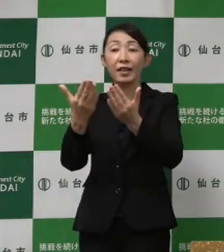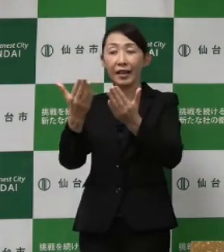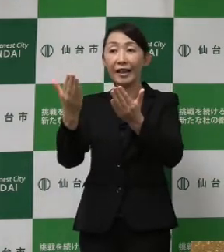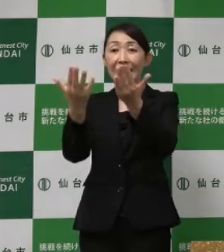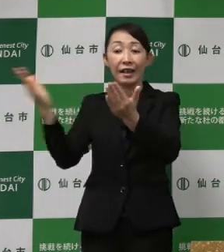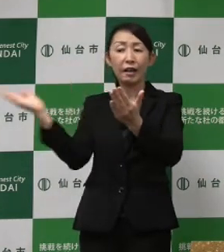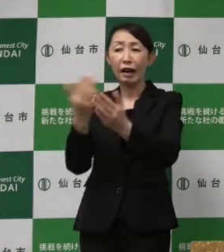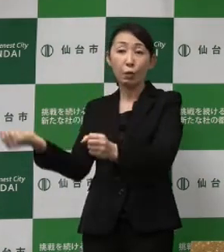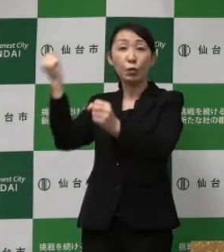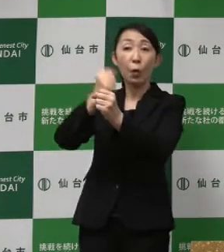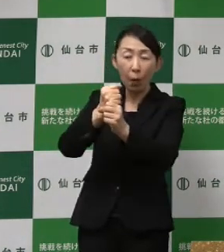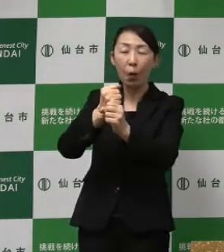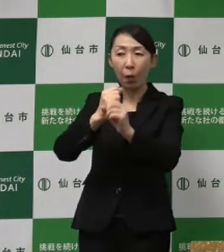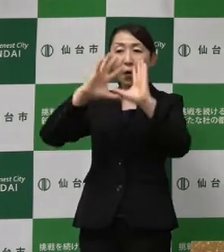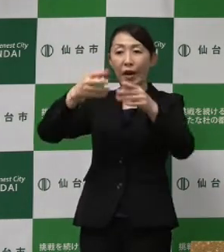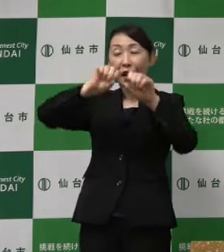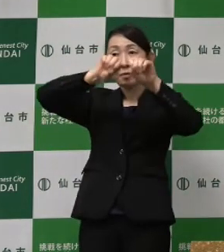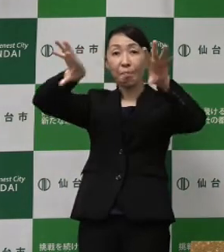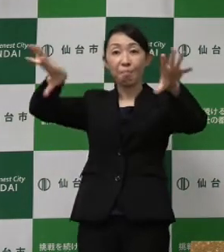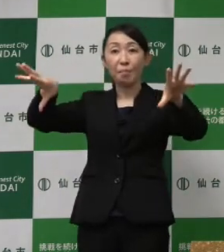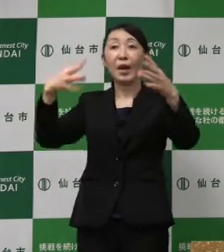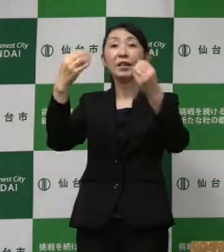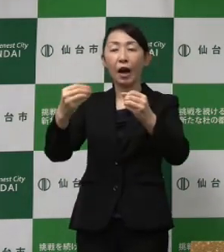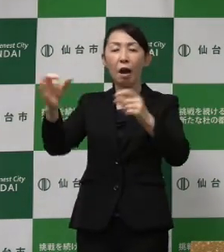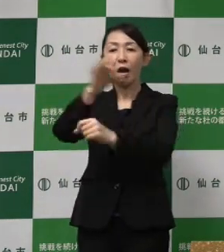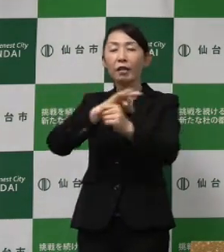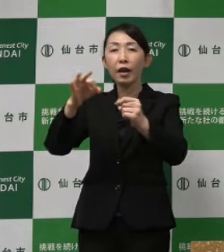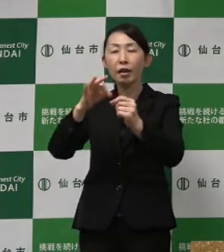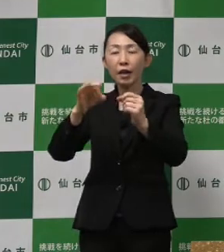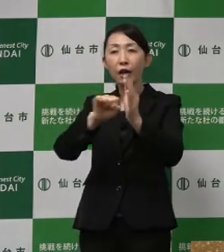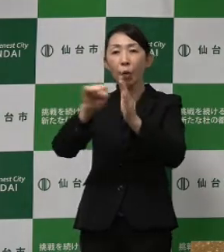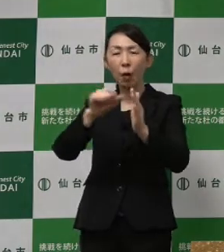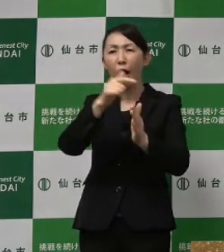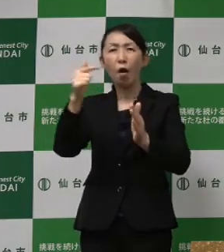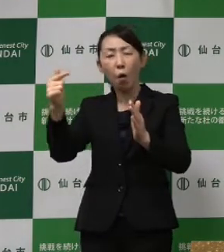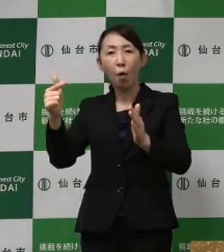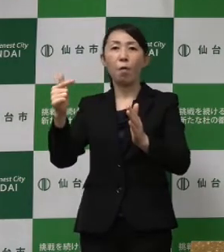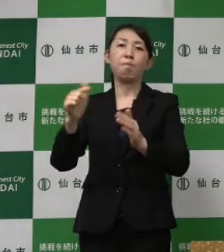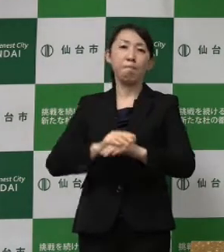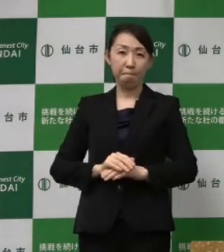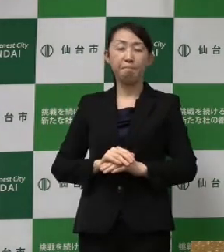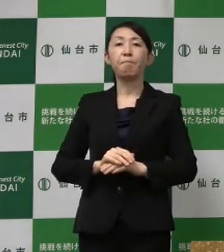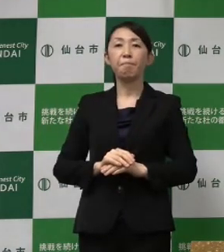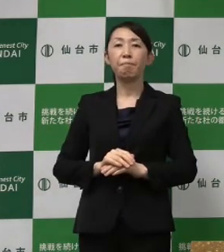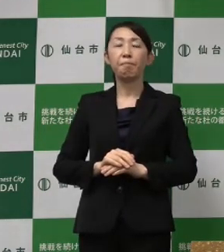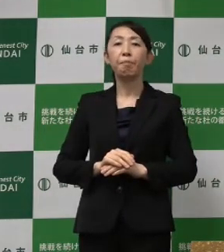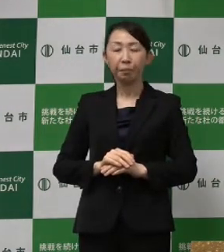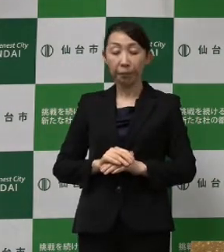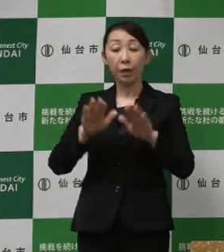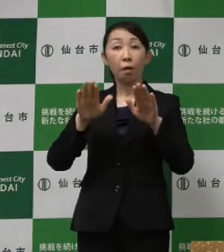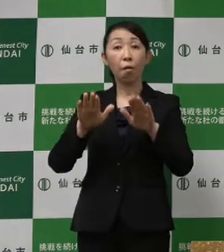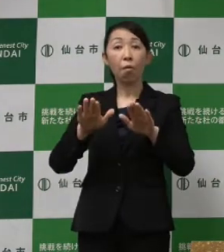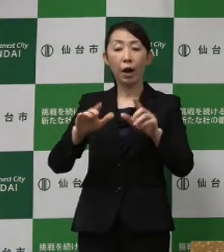力強く発信し、多くの経済効果をもたらしたところでございます。今回